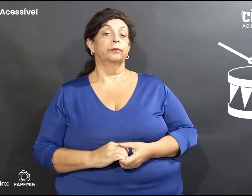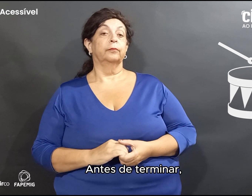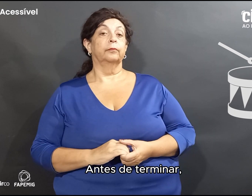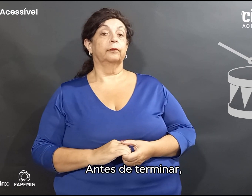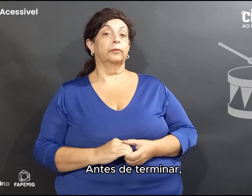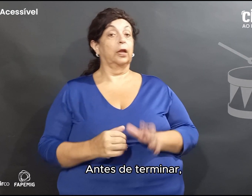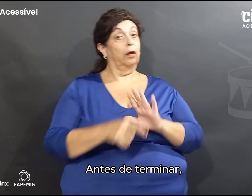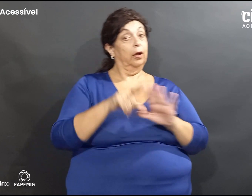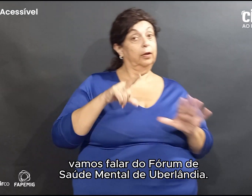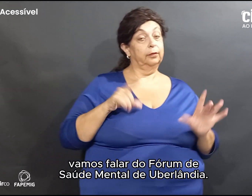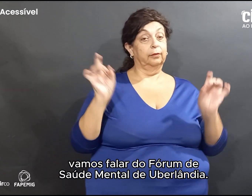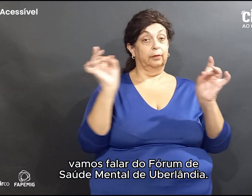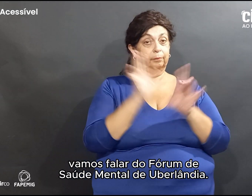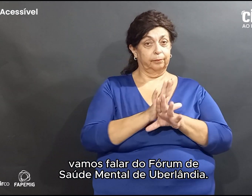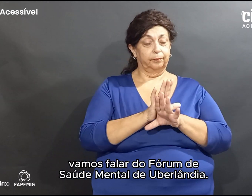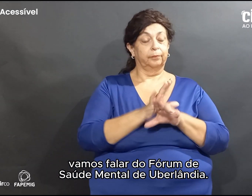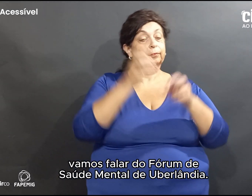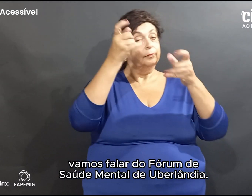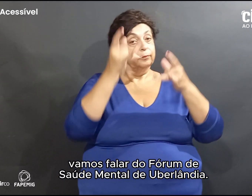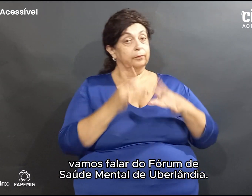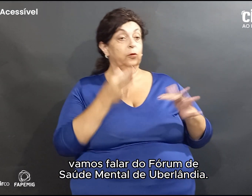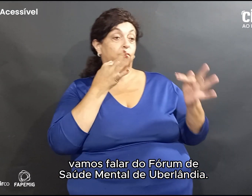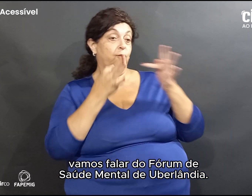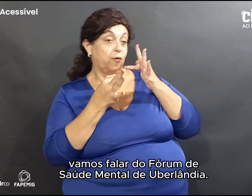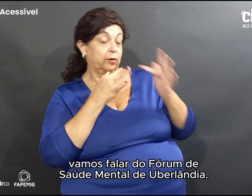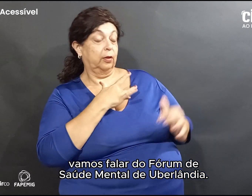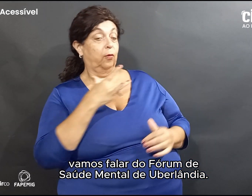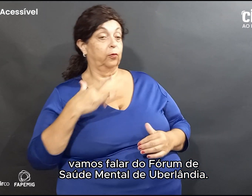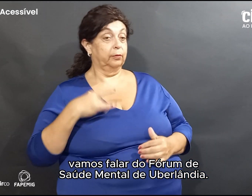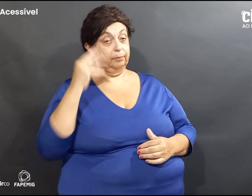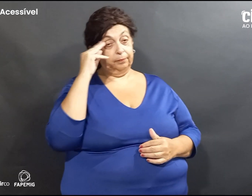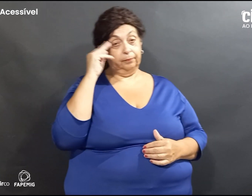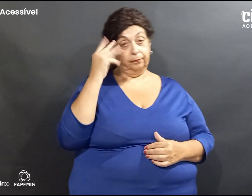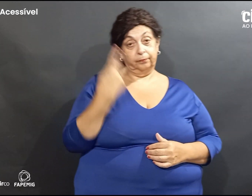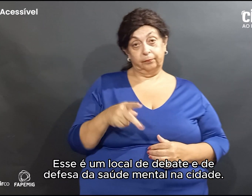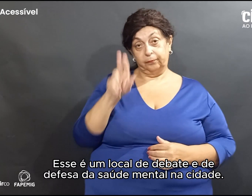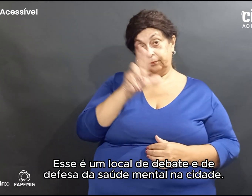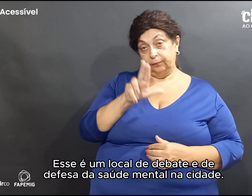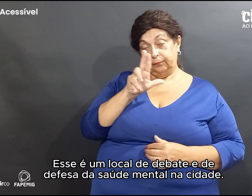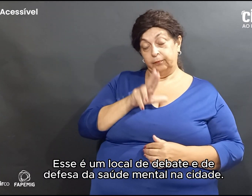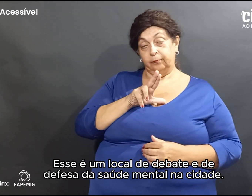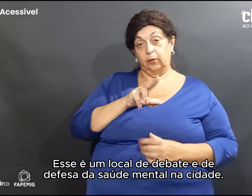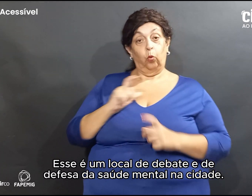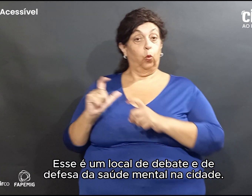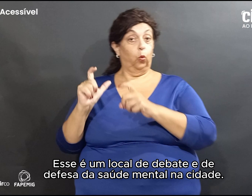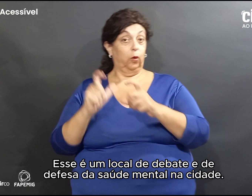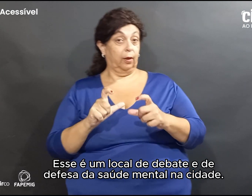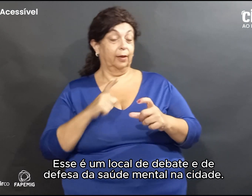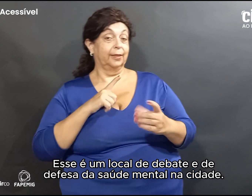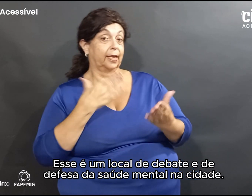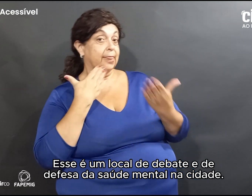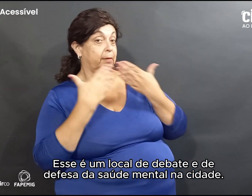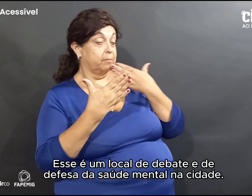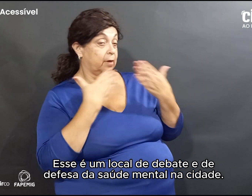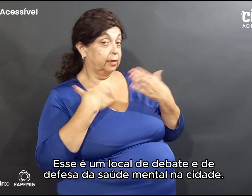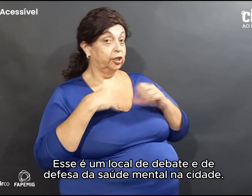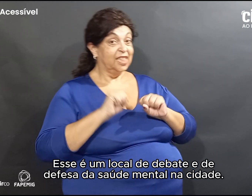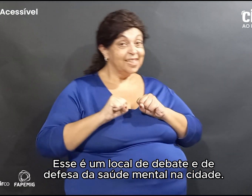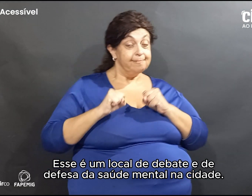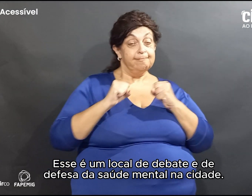Antes de terminar, vamos falar do Fórum Saúde Mental de Uberlândia. Esse é um local de debate e de defesa da saúde mental na